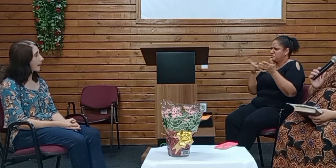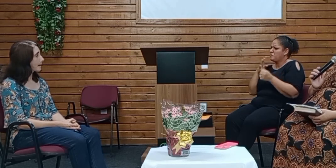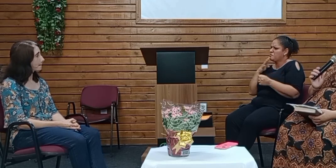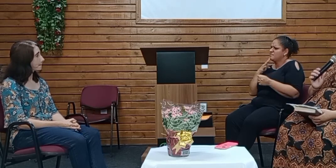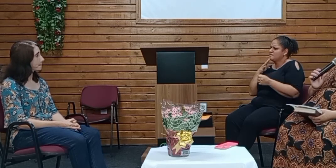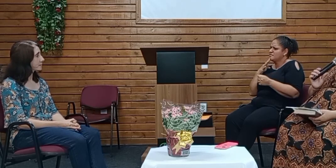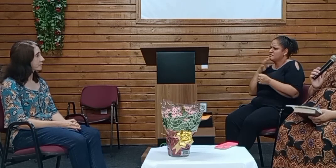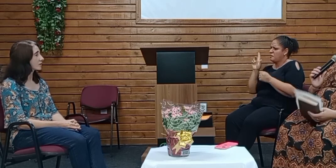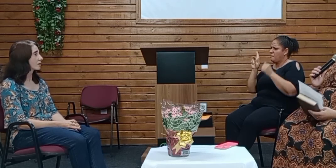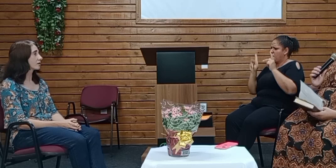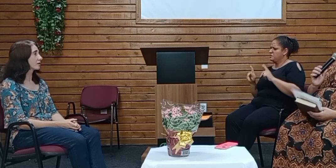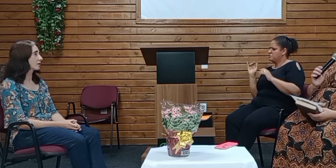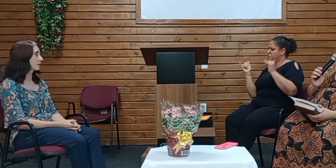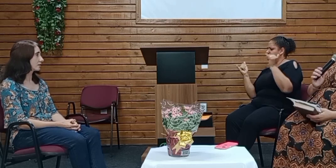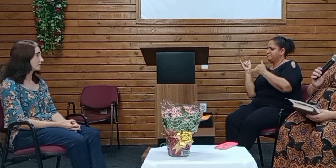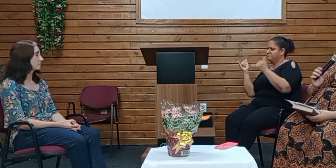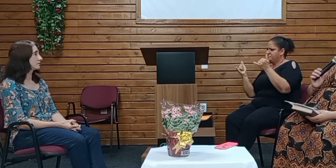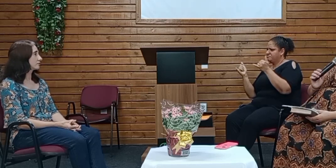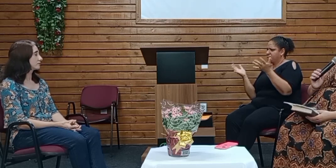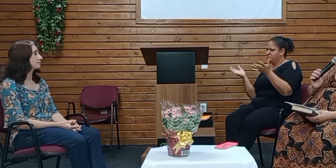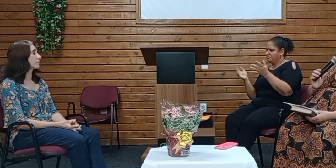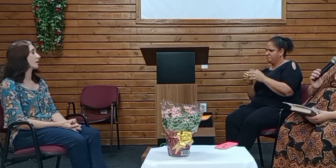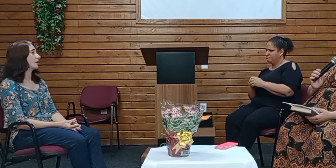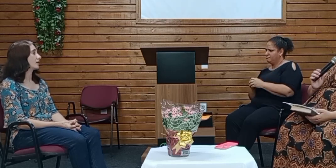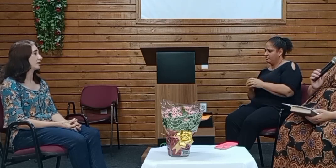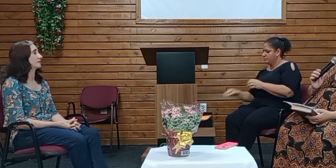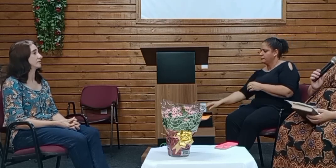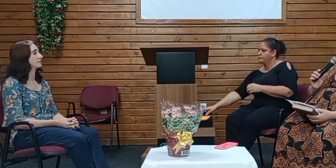Alguém já tinha te falado de Jesus?